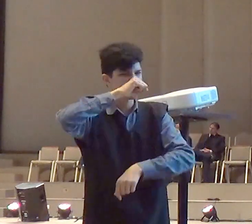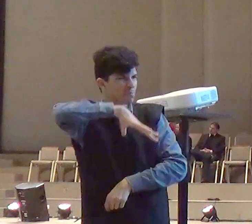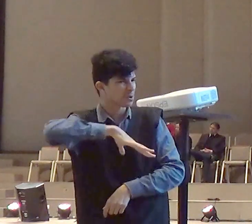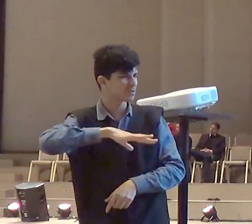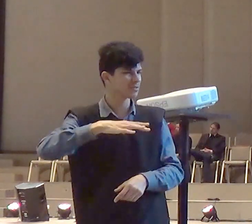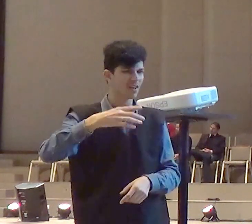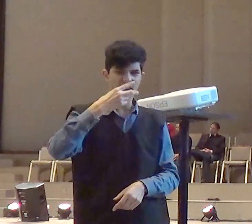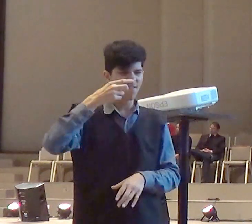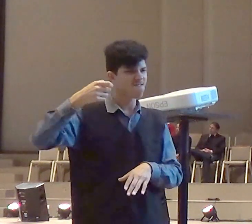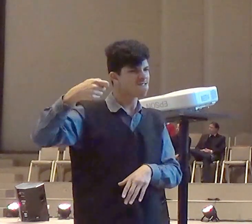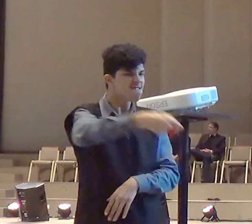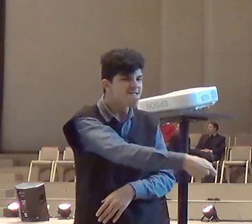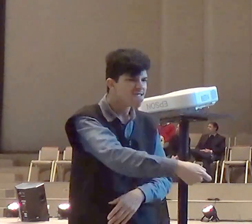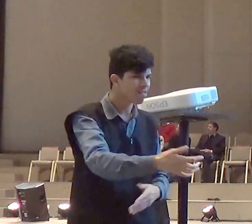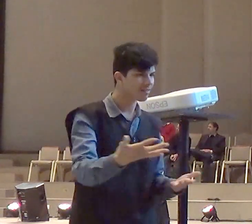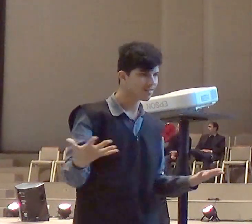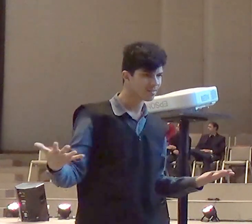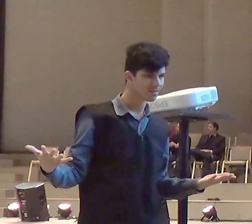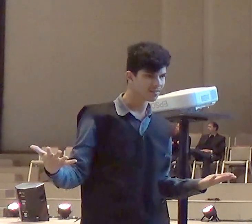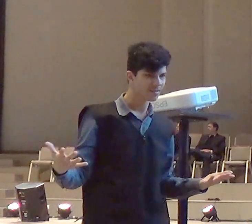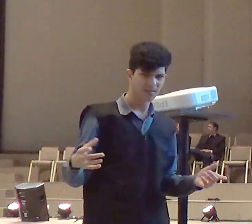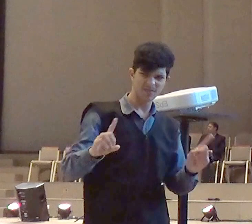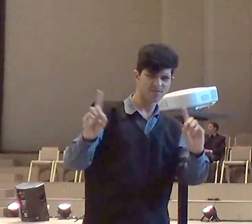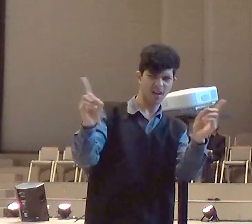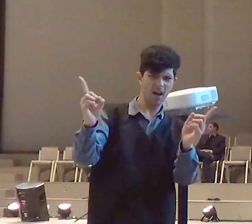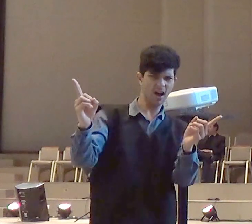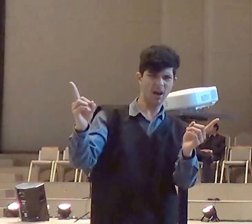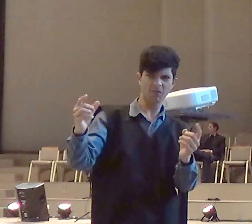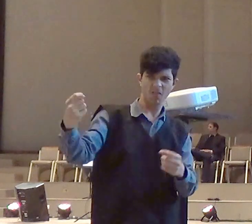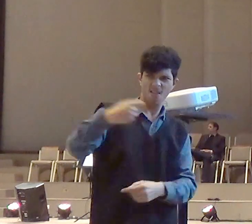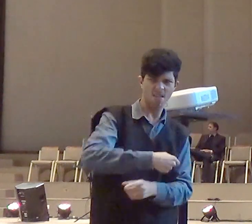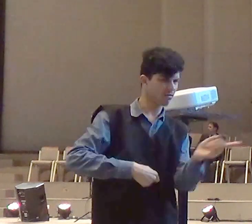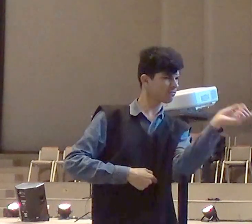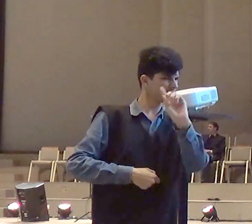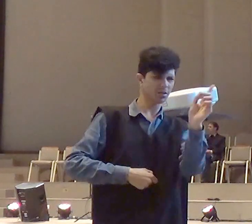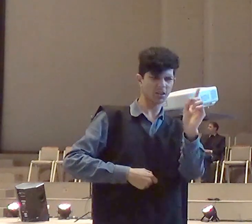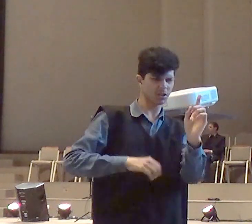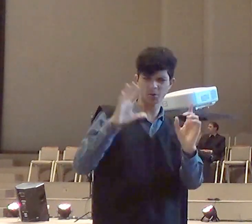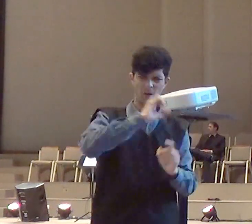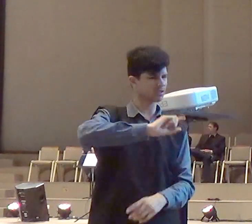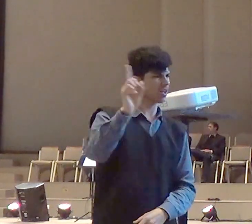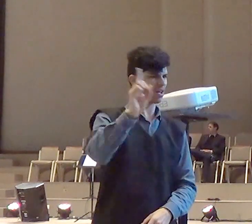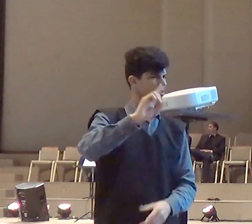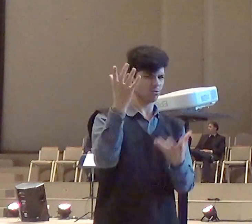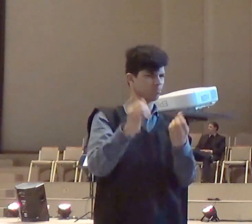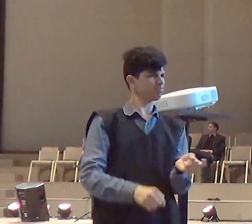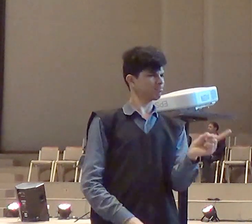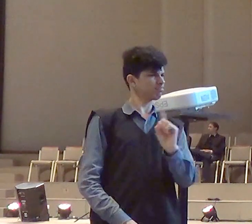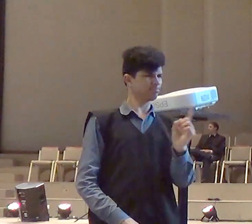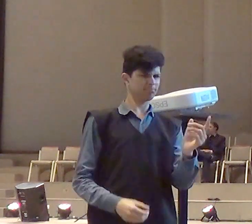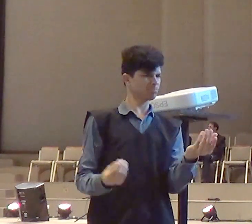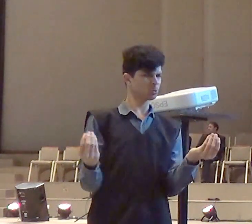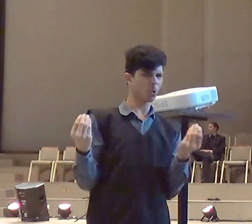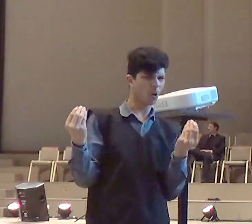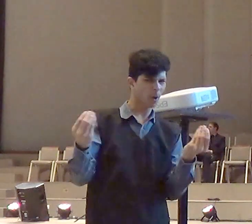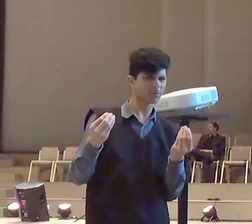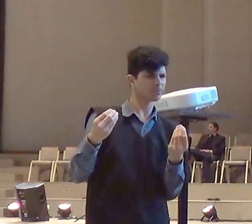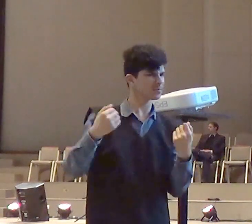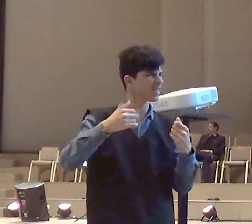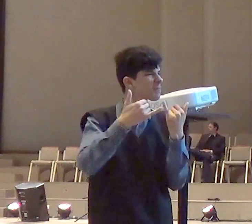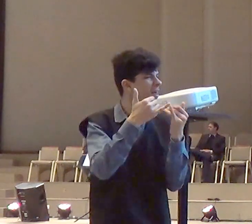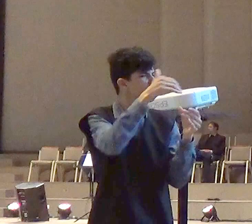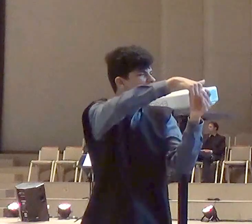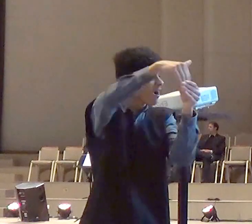imputava sobre Moisés essa essa peste de que ele tinha